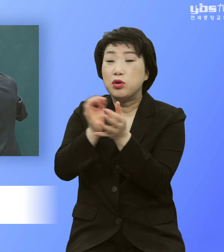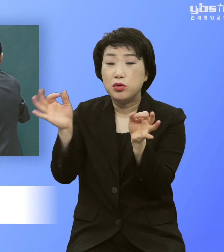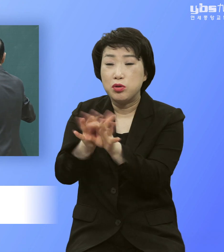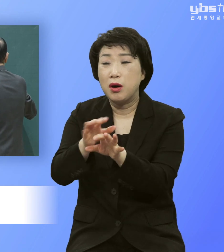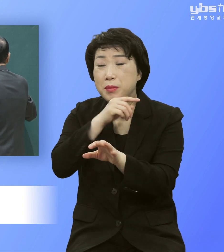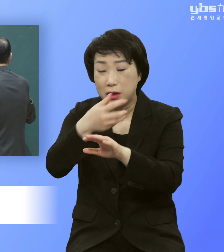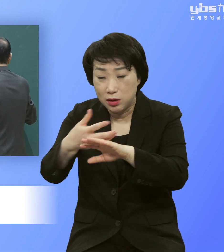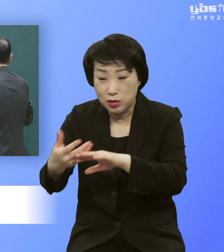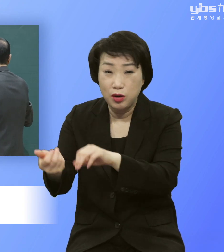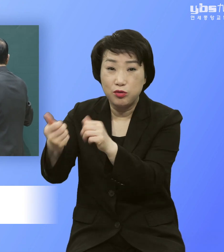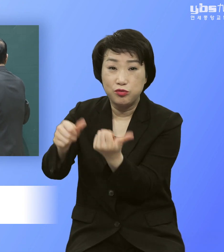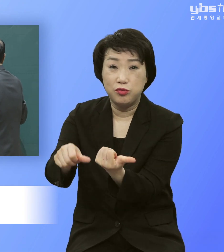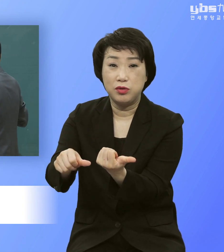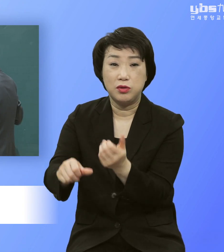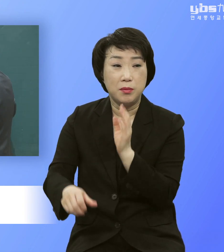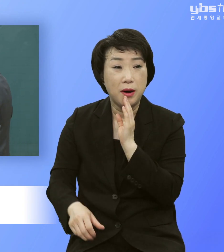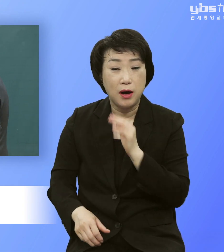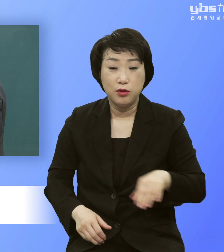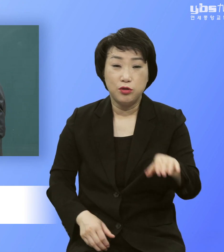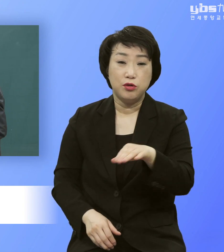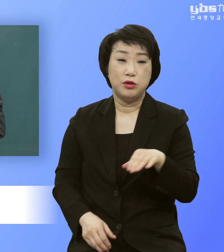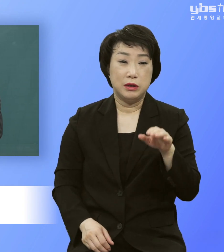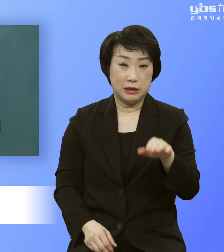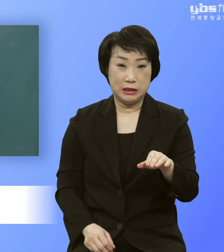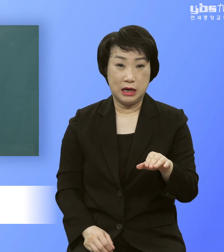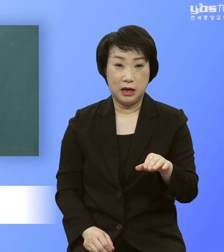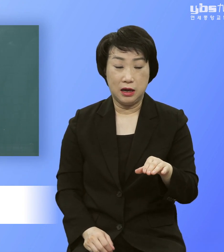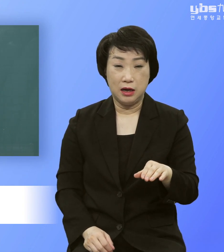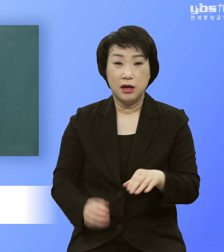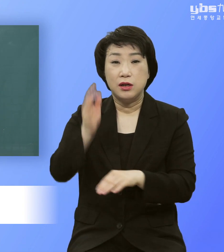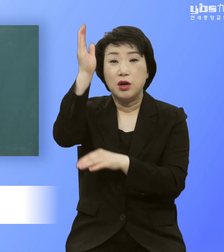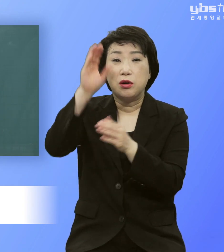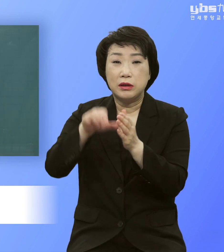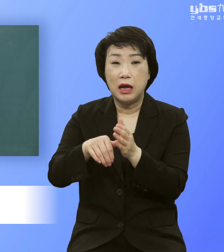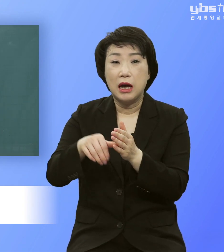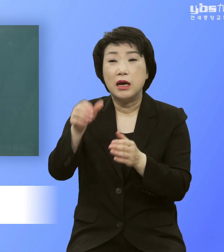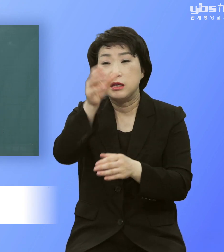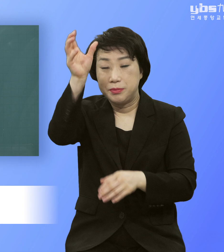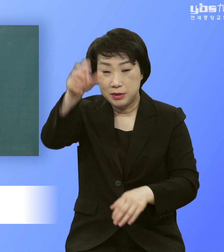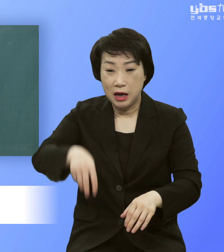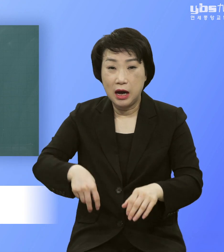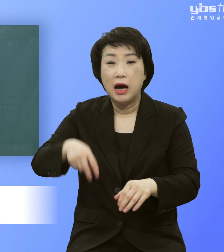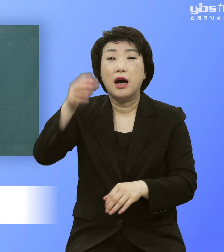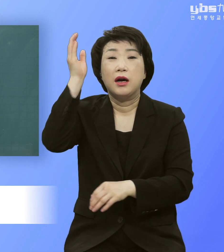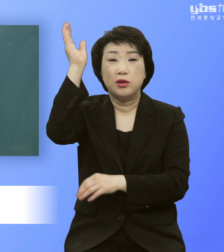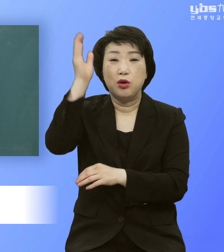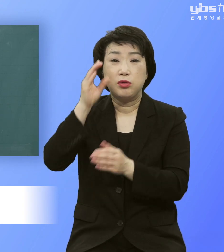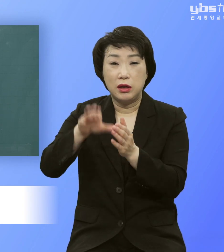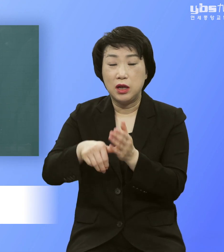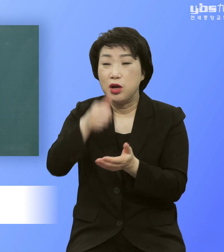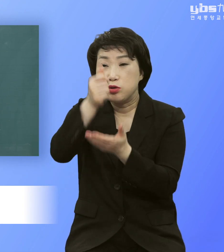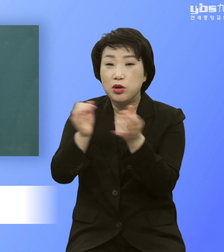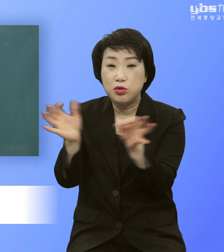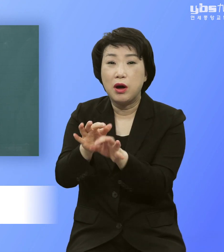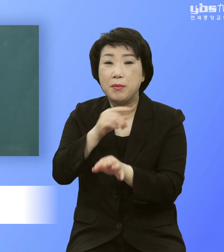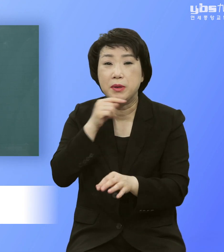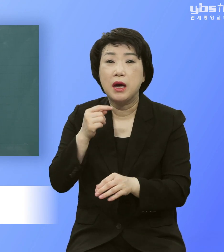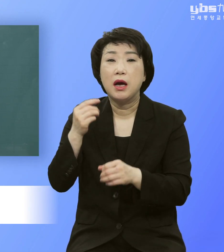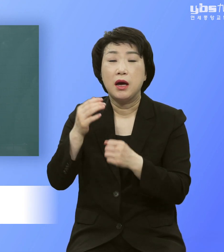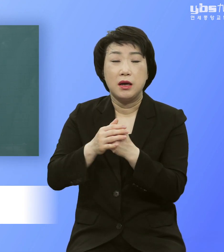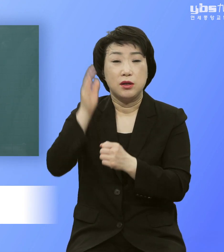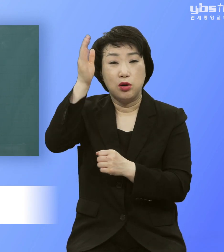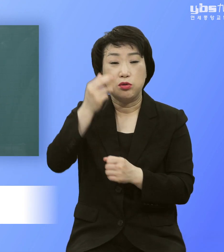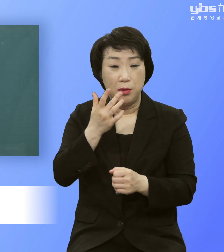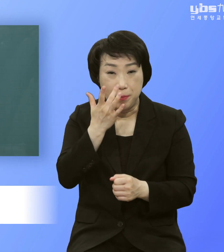속죄의 피를 흘렸다. 우리는요, 설교할 때 십자가 소리 할 때 속죄의 핏소리가